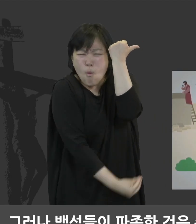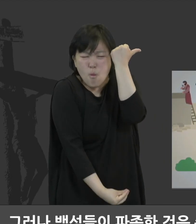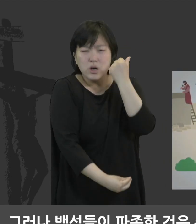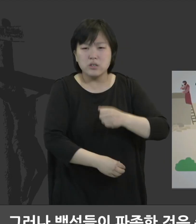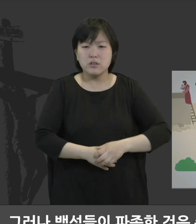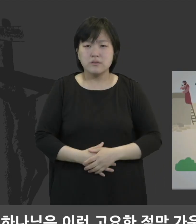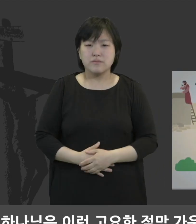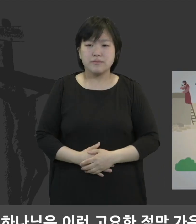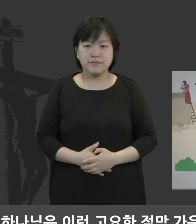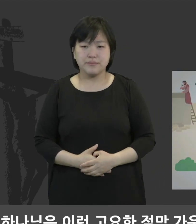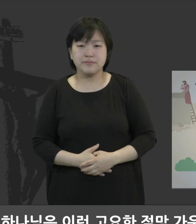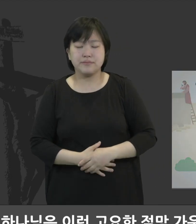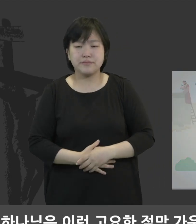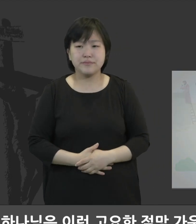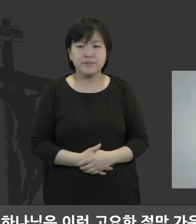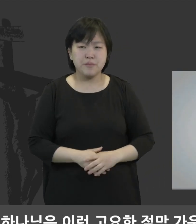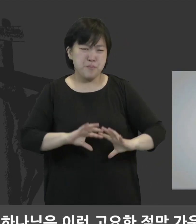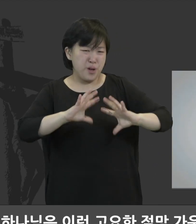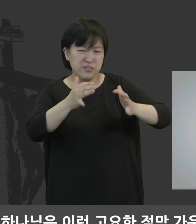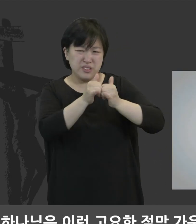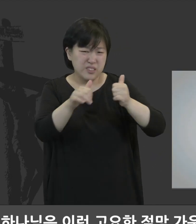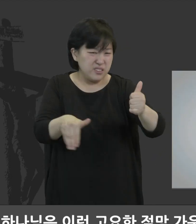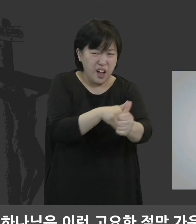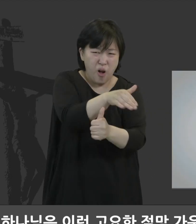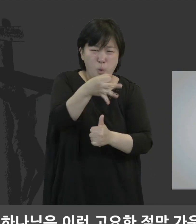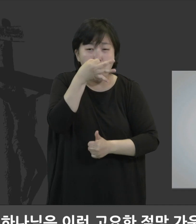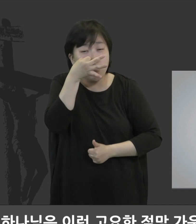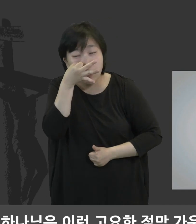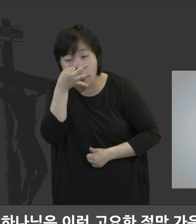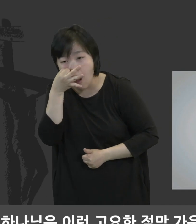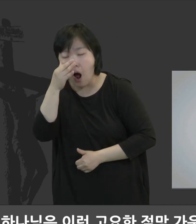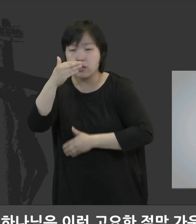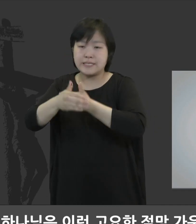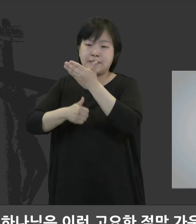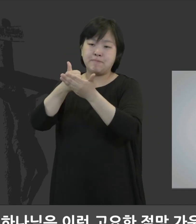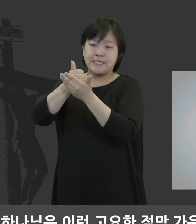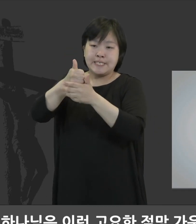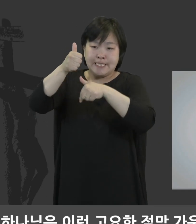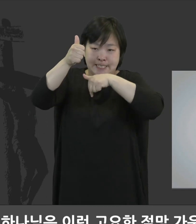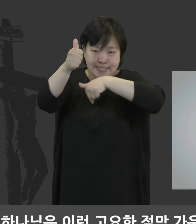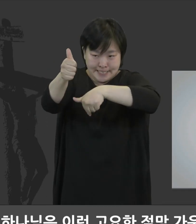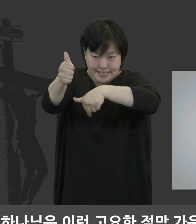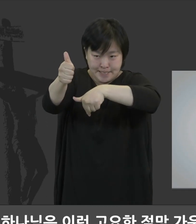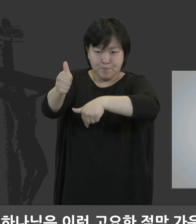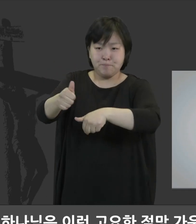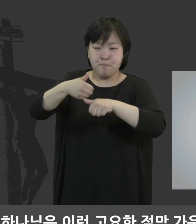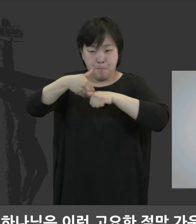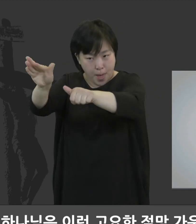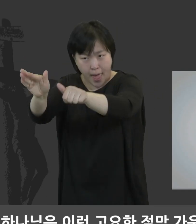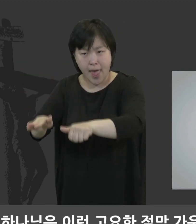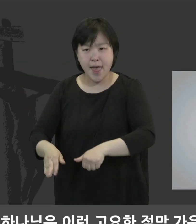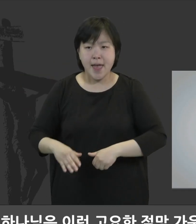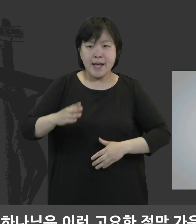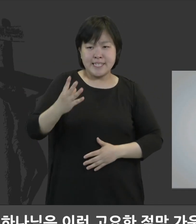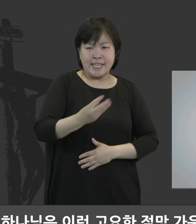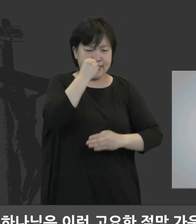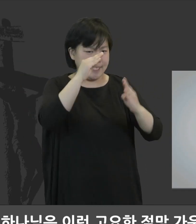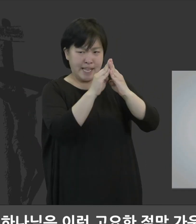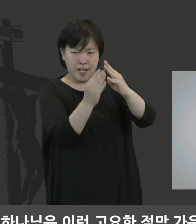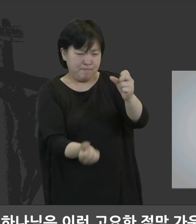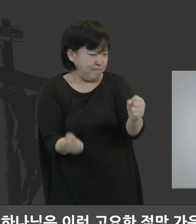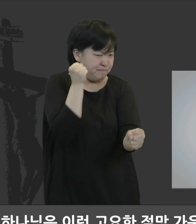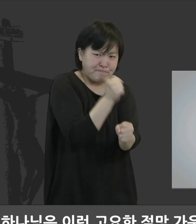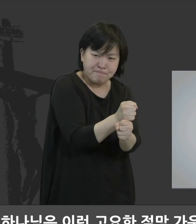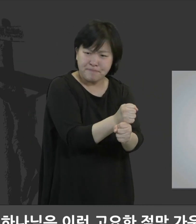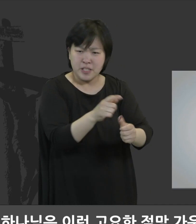같았습니다. 하나님은 이런 고요한 절망 가운데 있던 백성들에게 학개 선지자를 보내셔서 성전